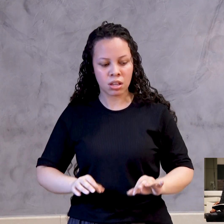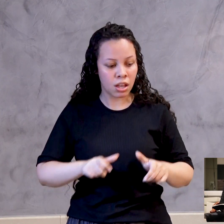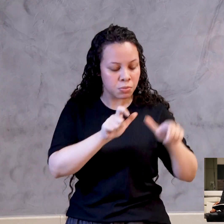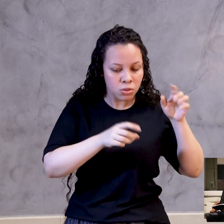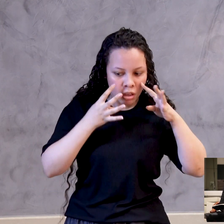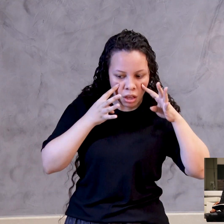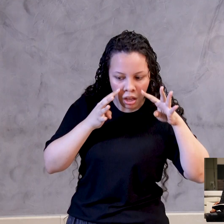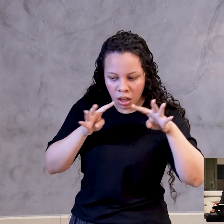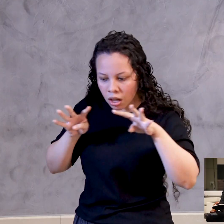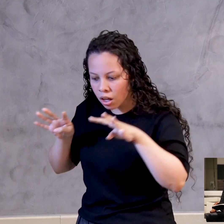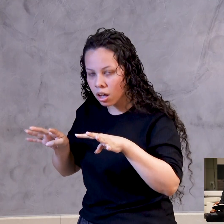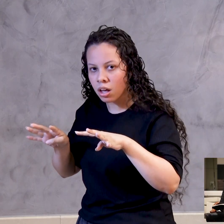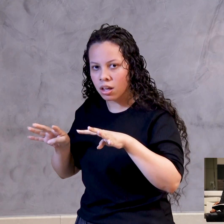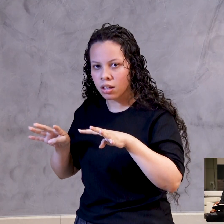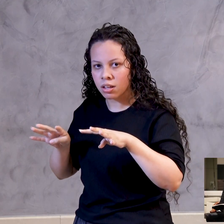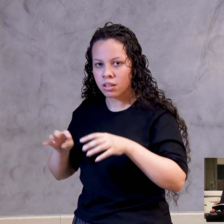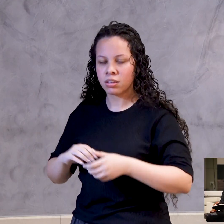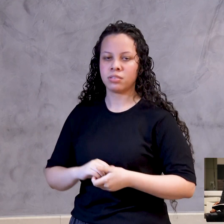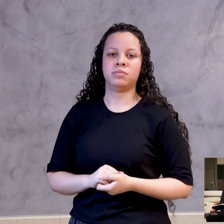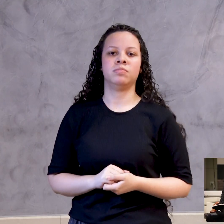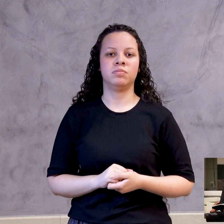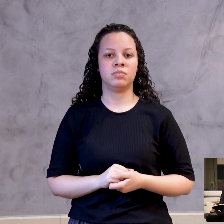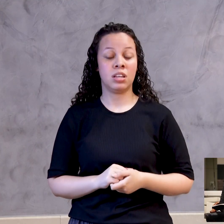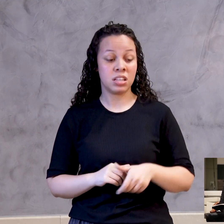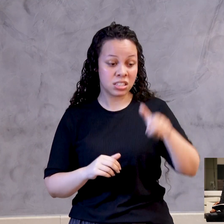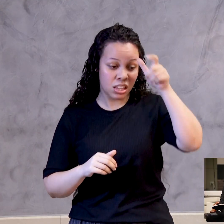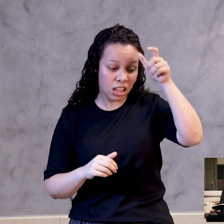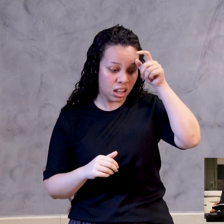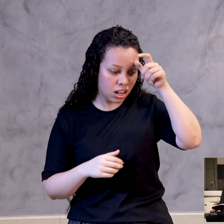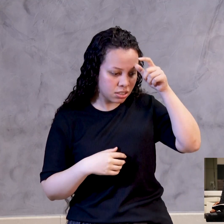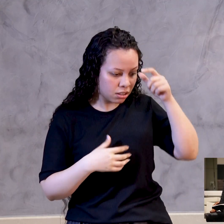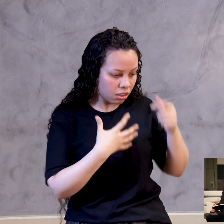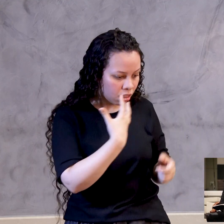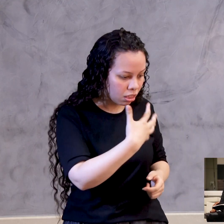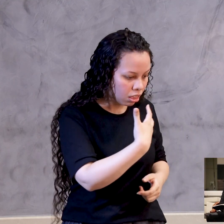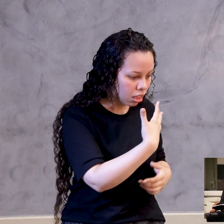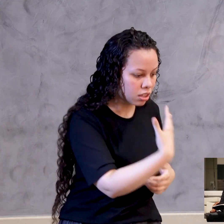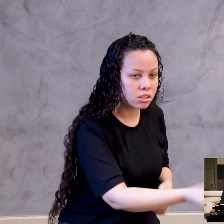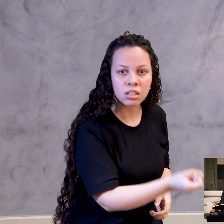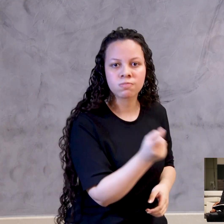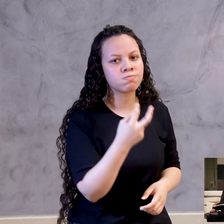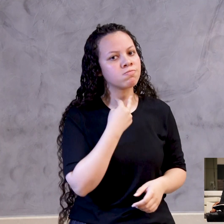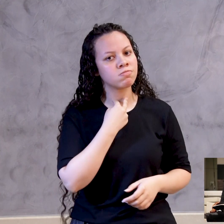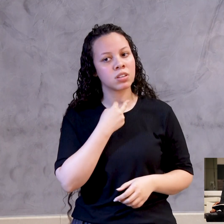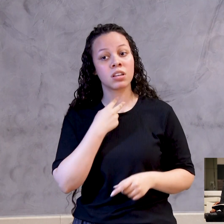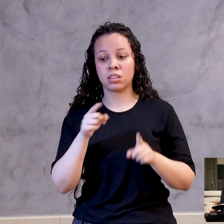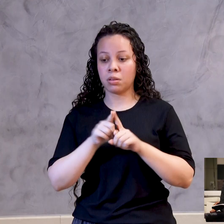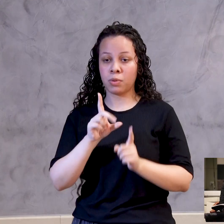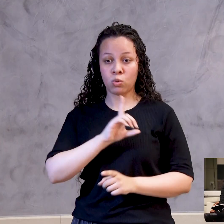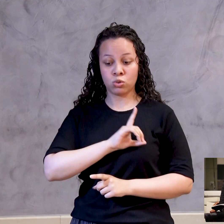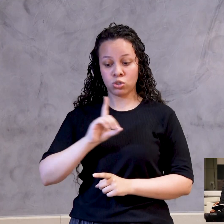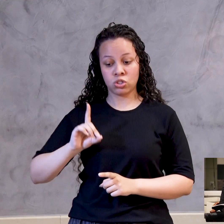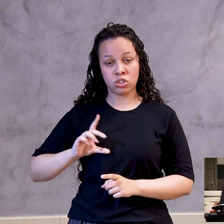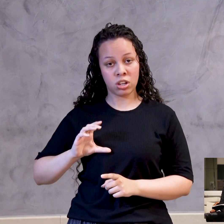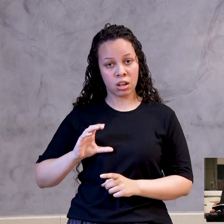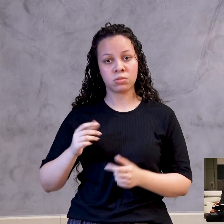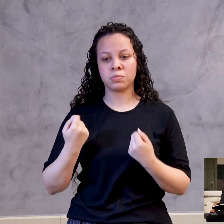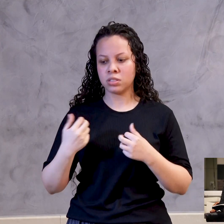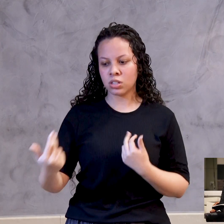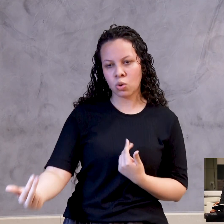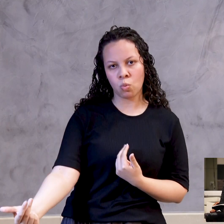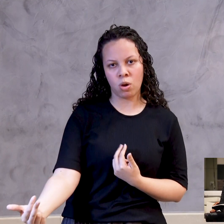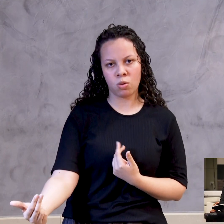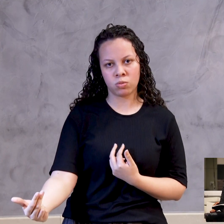não caia em afronto e no laço do diabo. Da mesma sorte, os diáconos. Da mesma sorte,